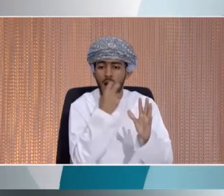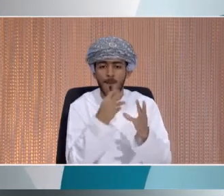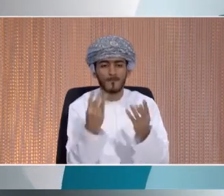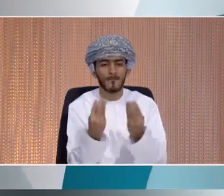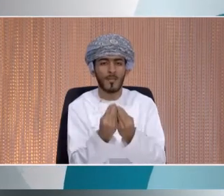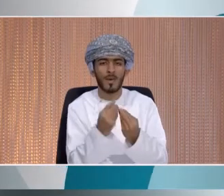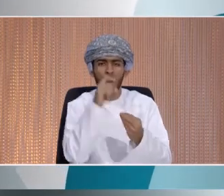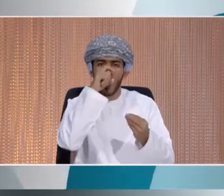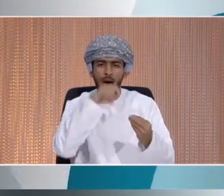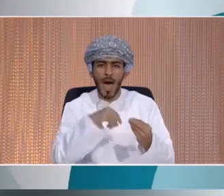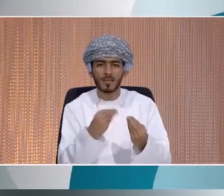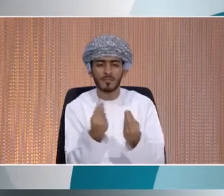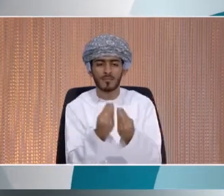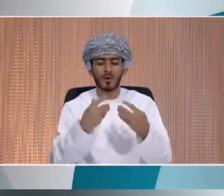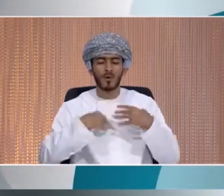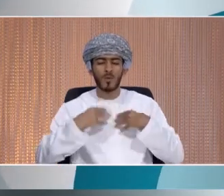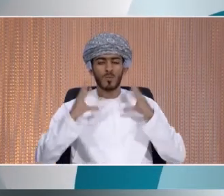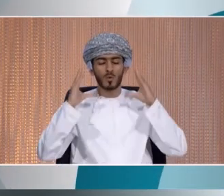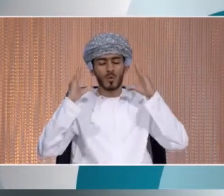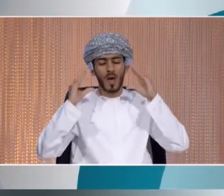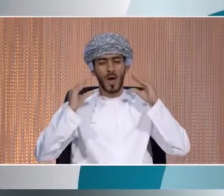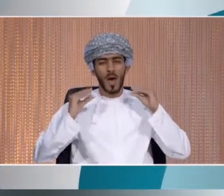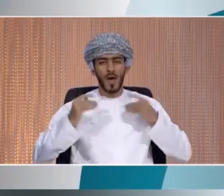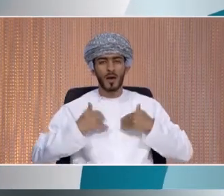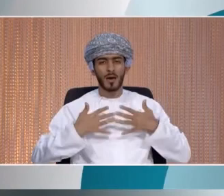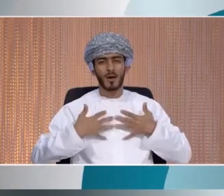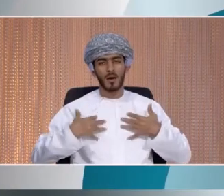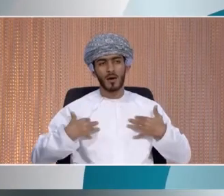شيء الانسجام والراحة النفسية.